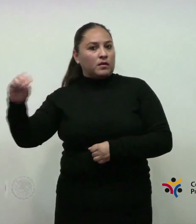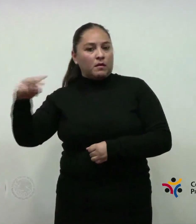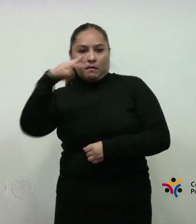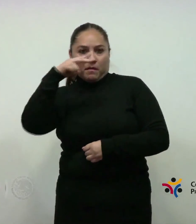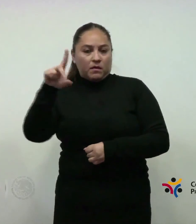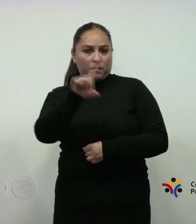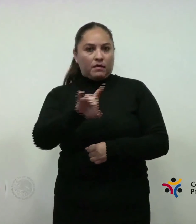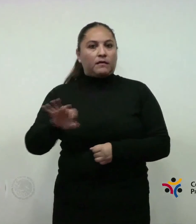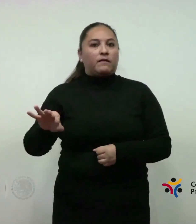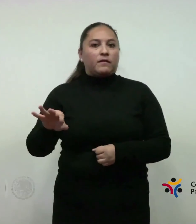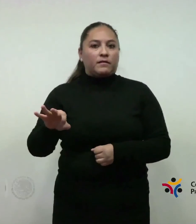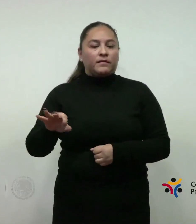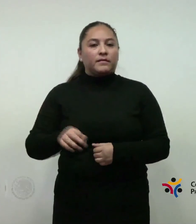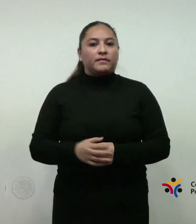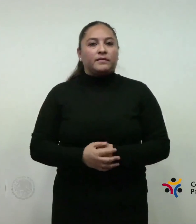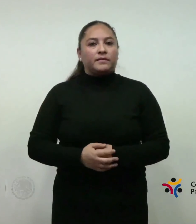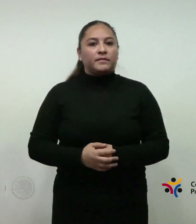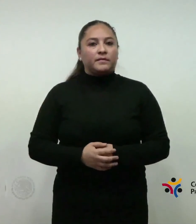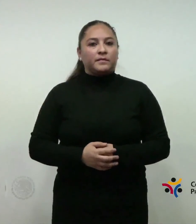méxico distrito federal